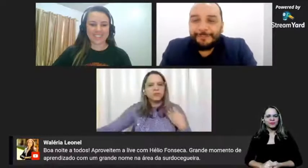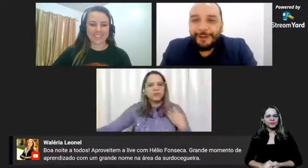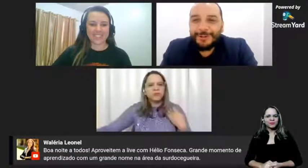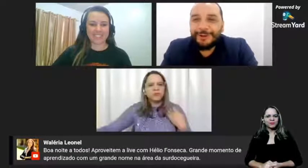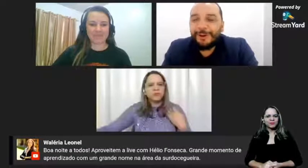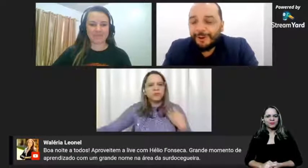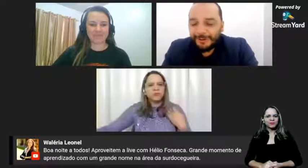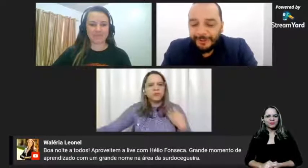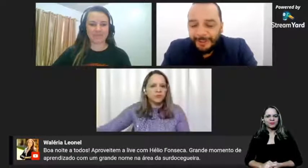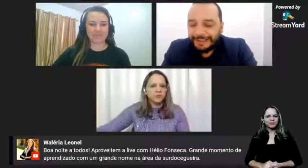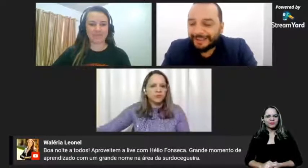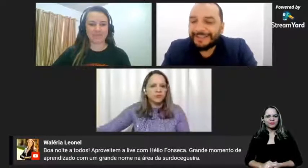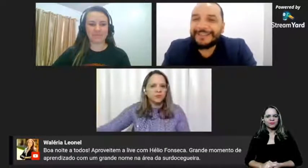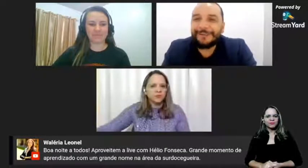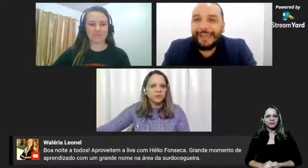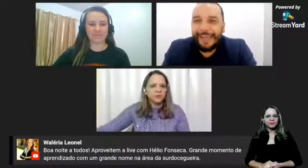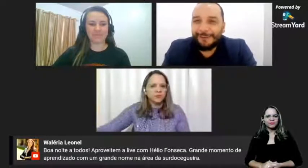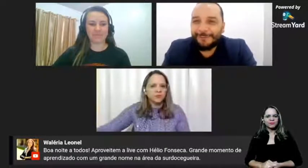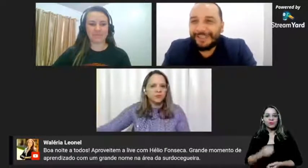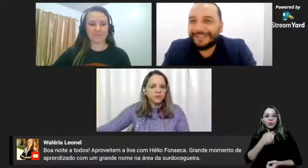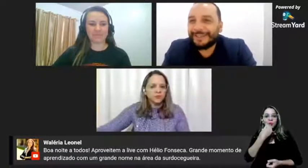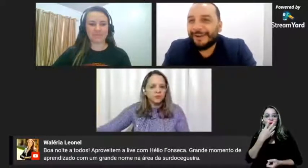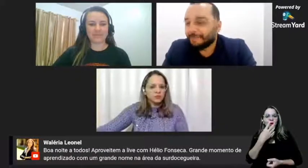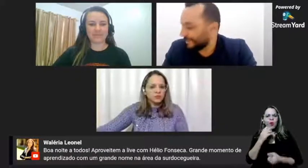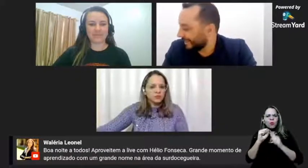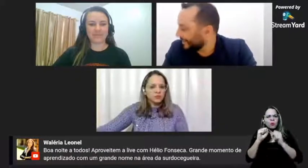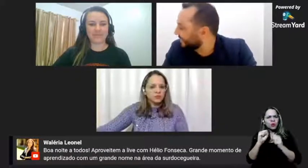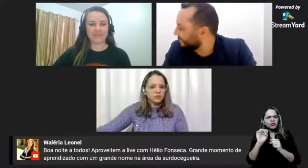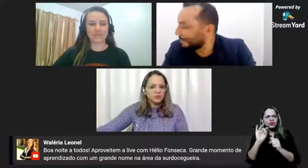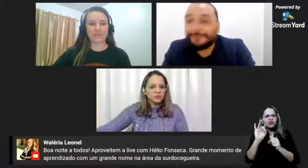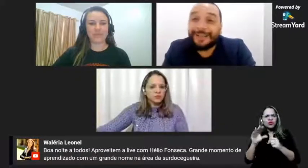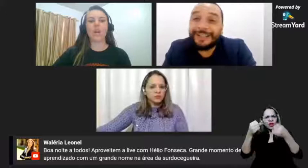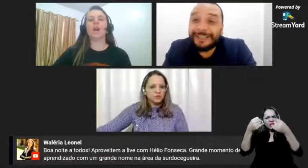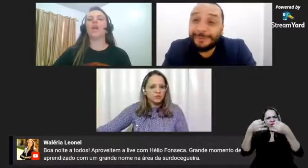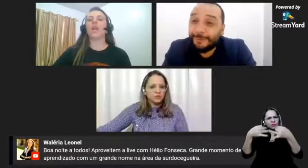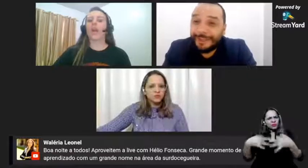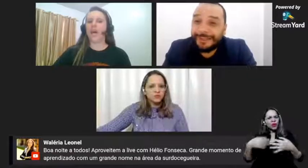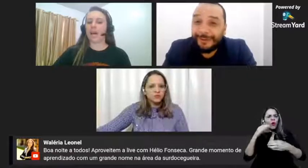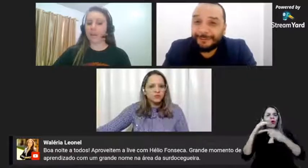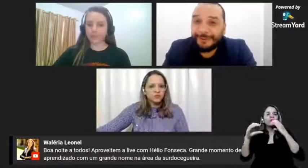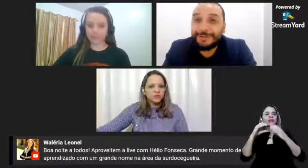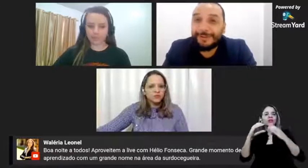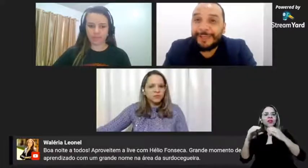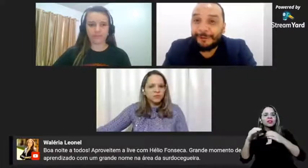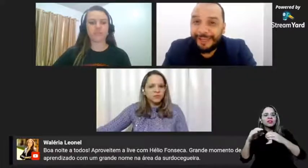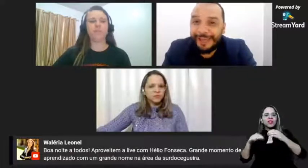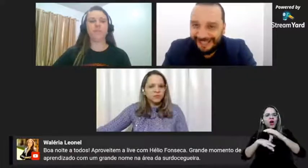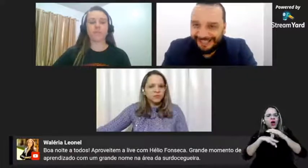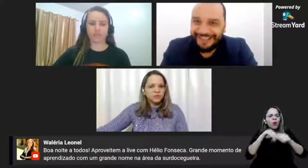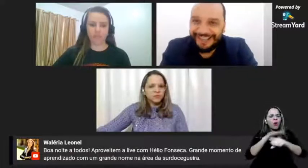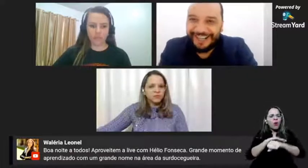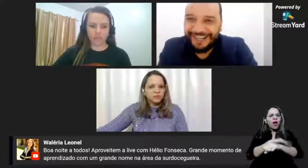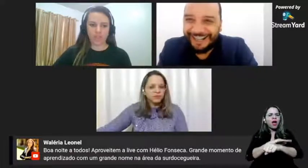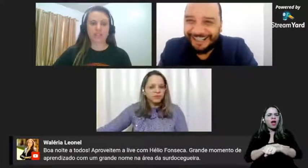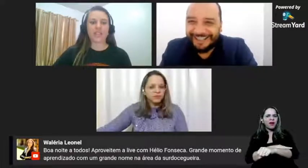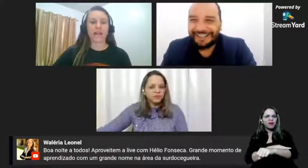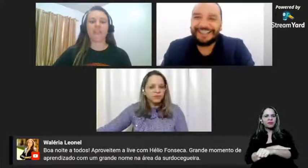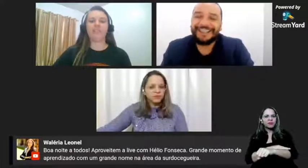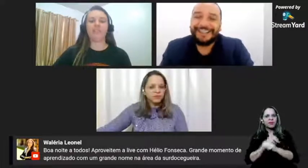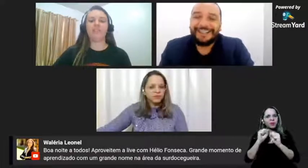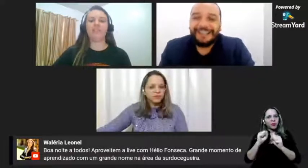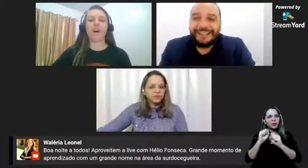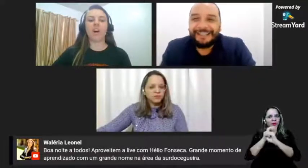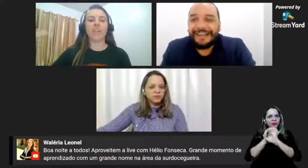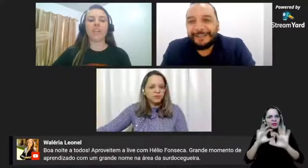Bom, eu posso só esclarecer o que é a comunicação áptica antes, porque eu falei tanto de comunicação áptica que eu não expliquei o que é.